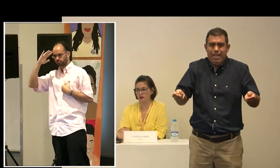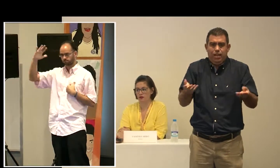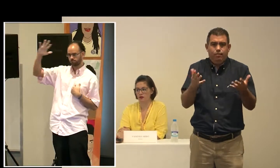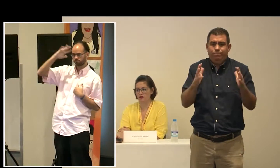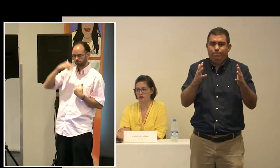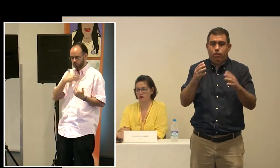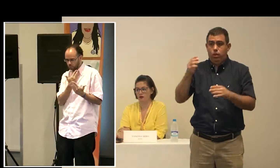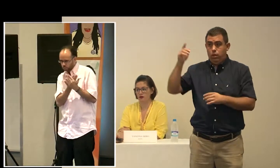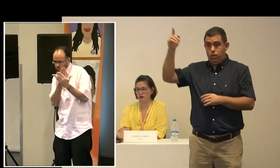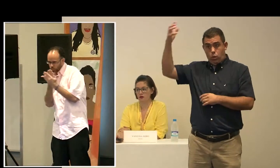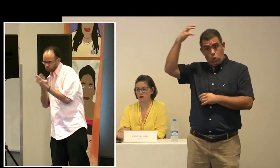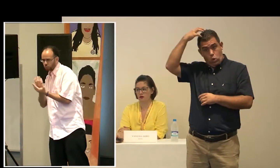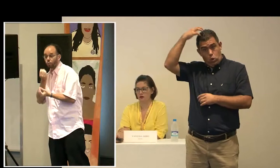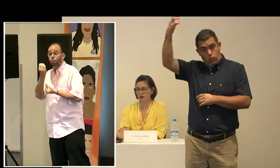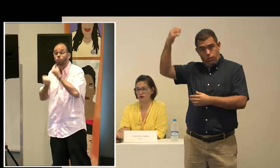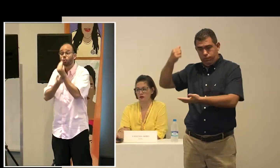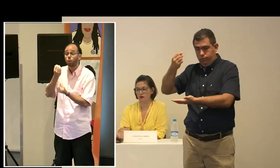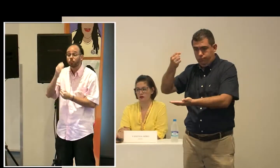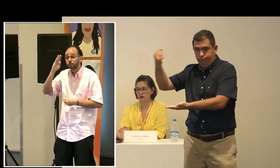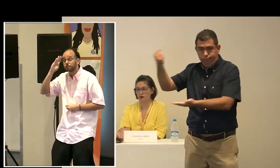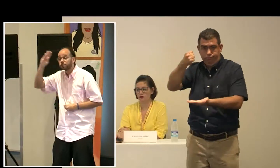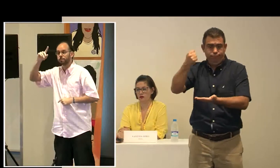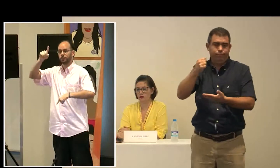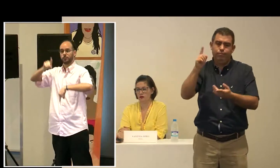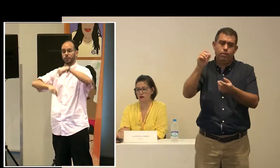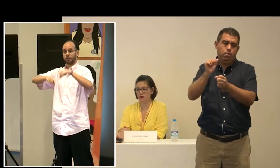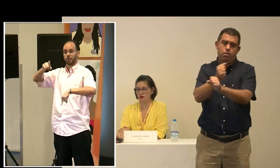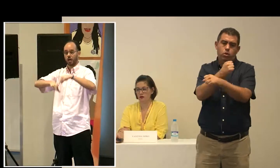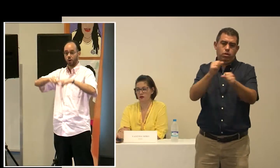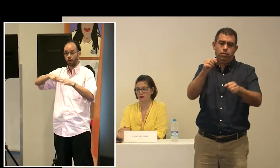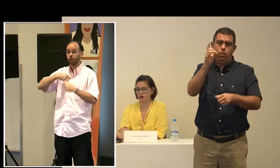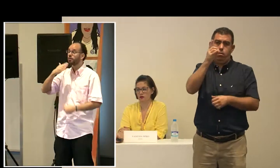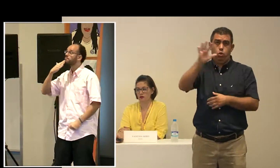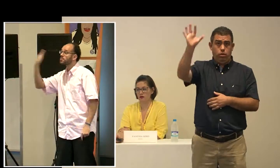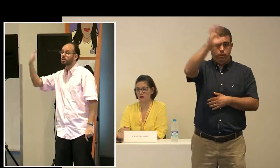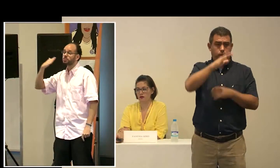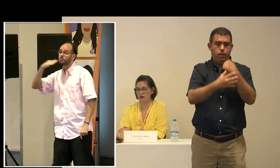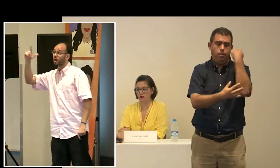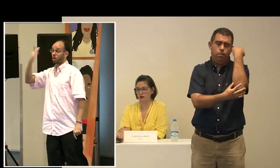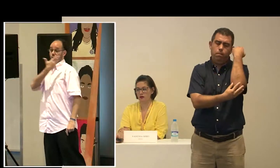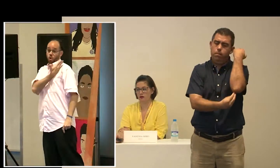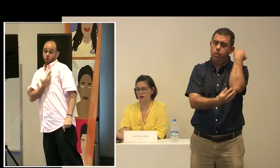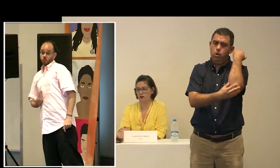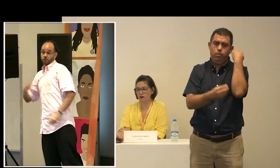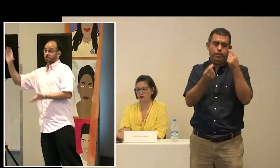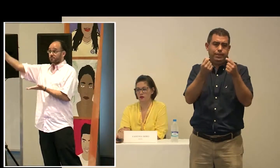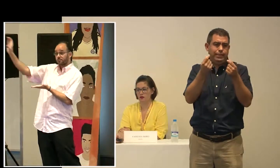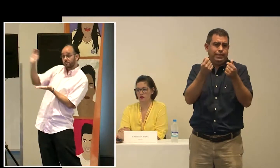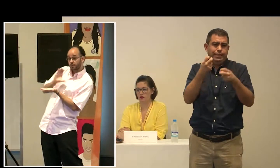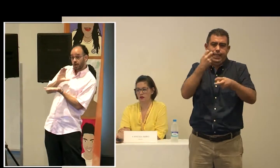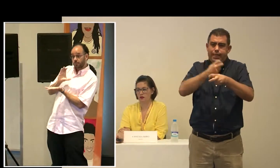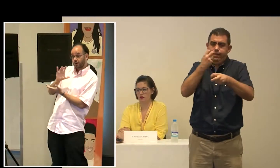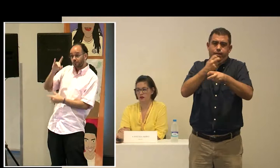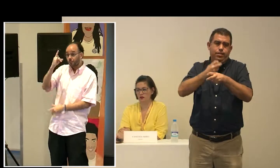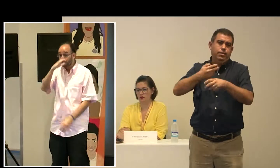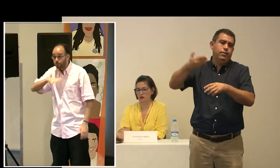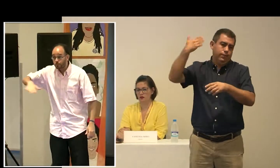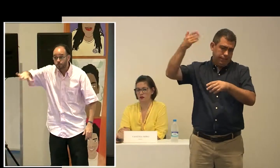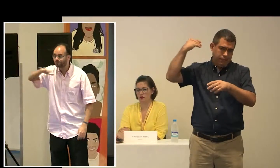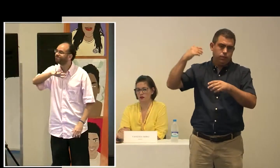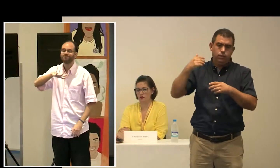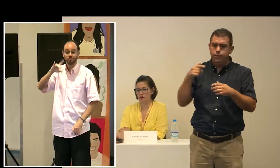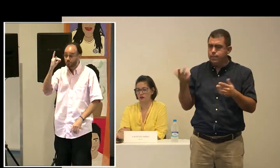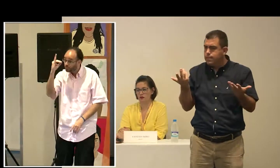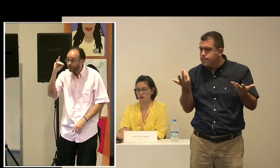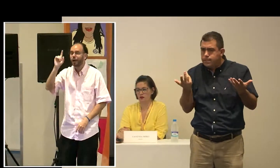Eu, enquanto presidente da federação, estudo e penso como eu posso pedir ao governo alguma